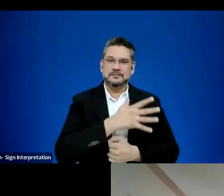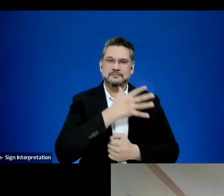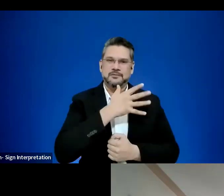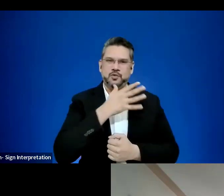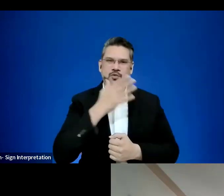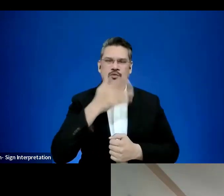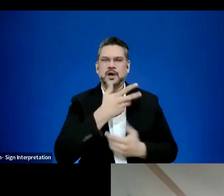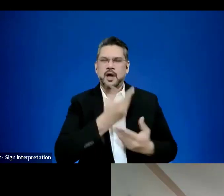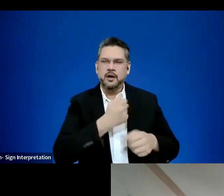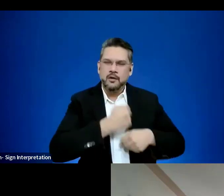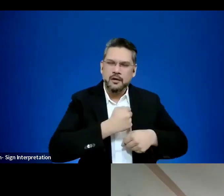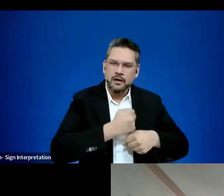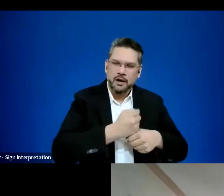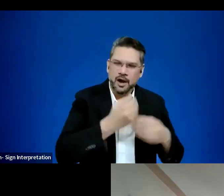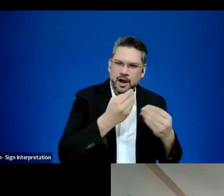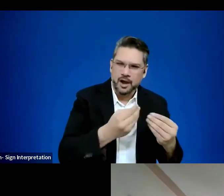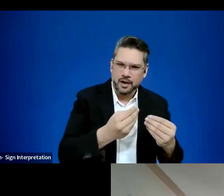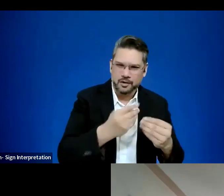而